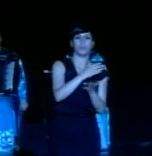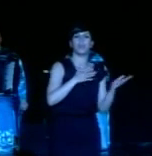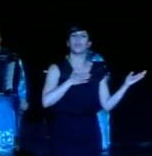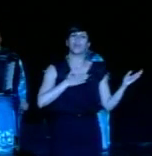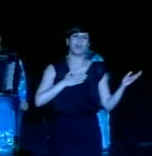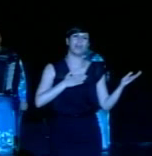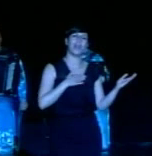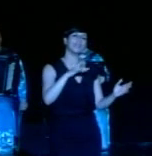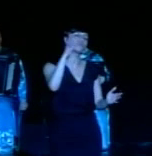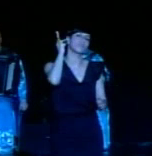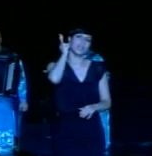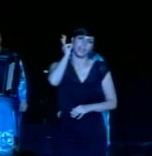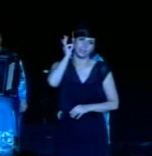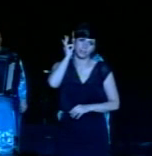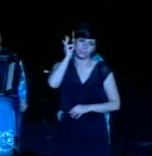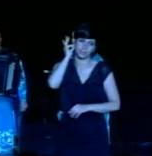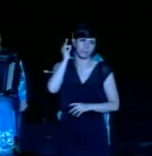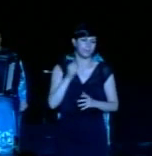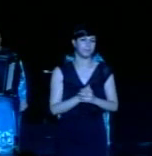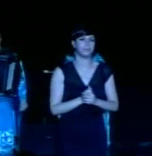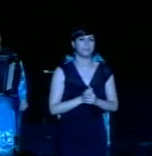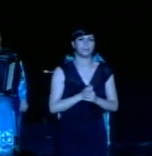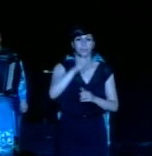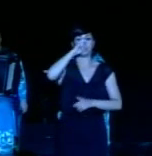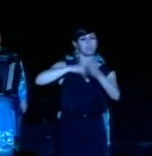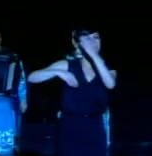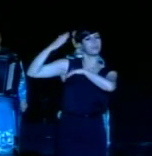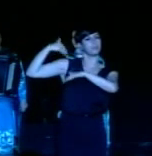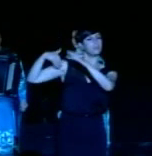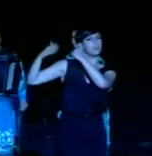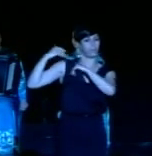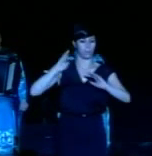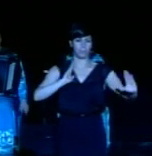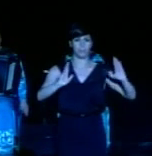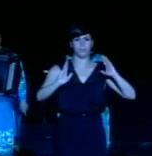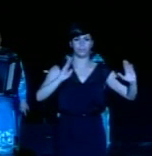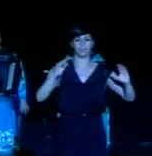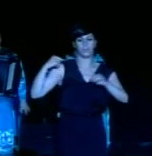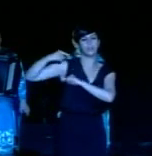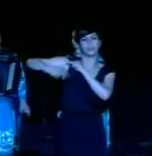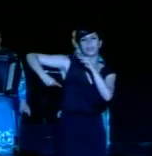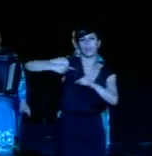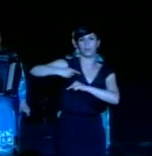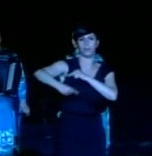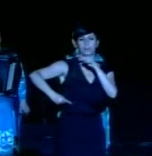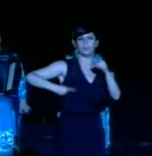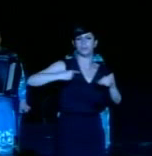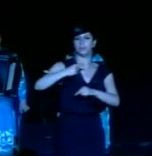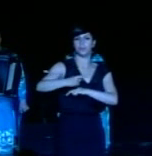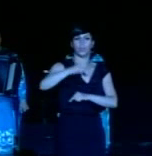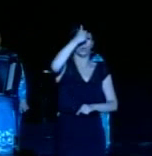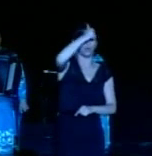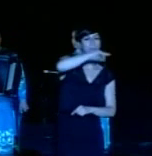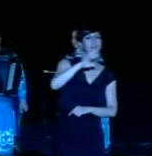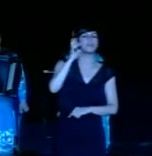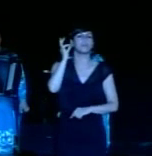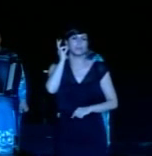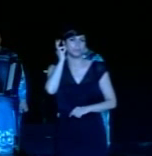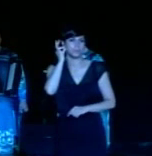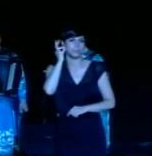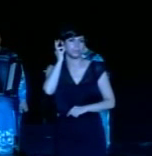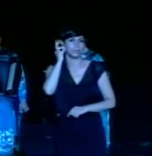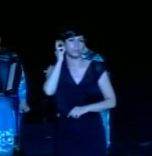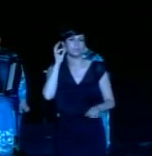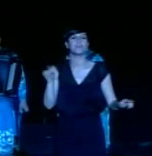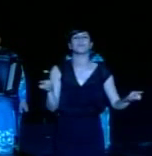danza de las muchachas. Antiguamente existía la tradición de que los hombres y las mujeres